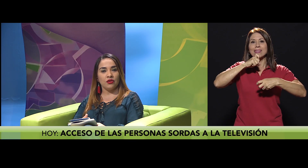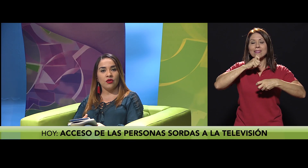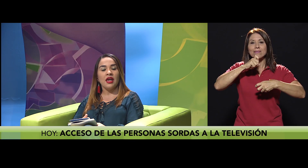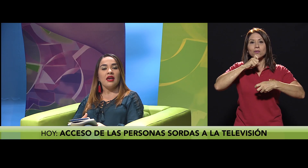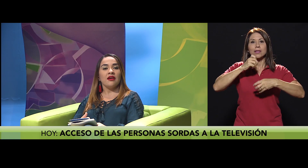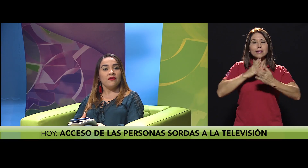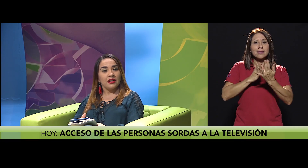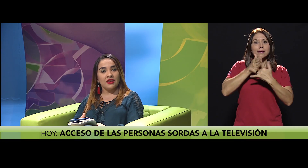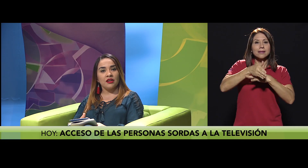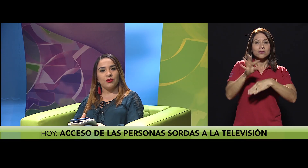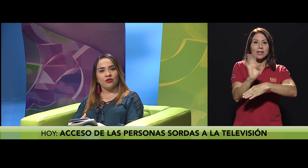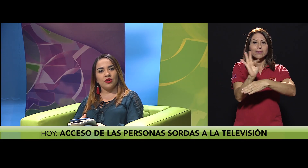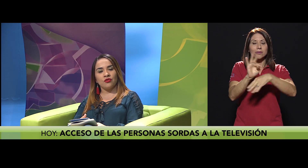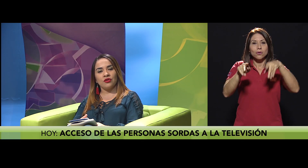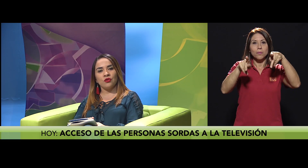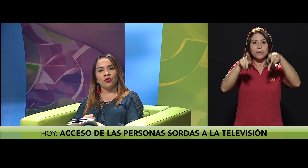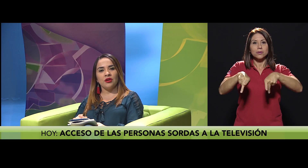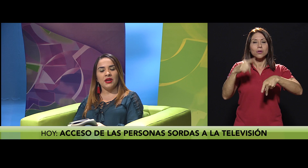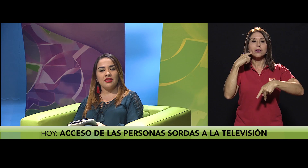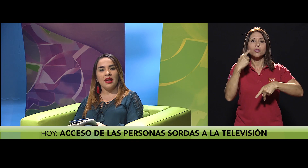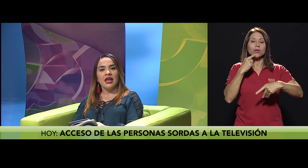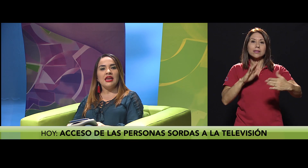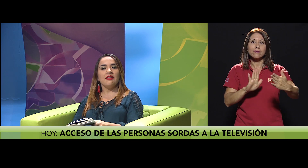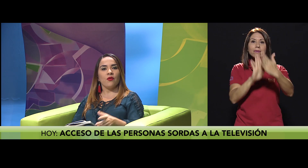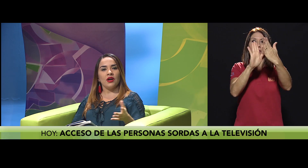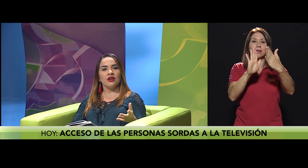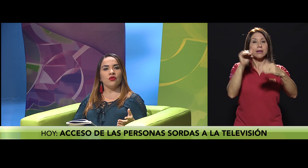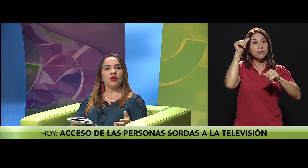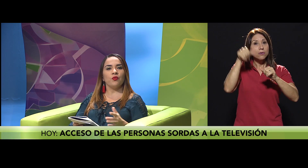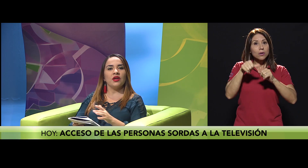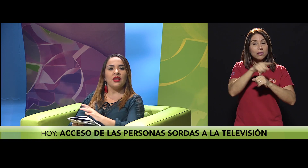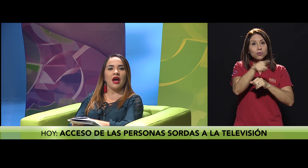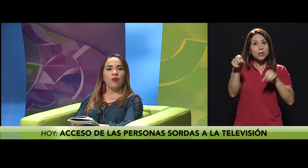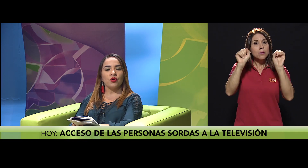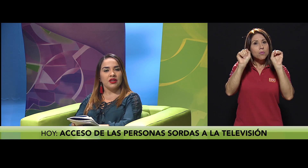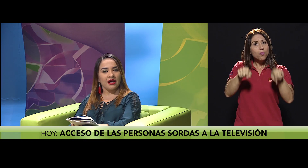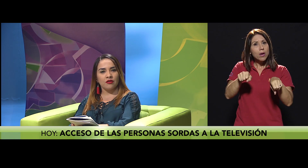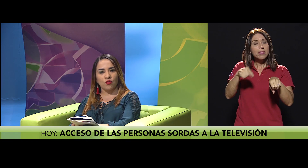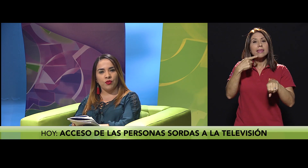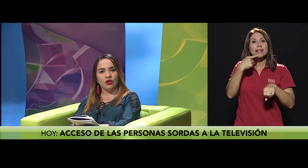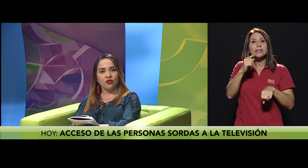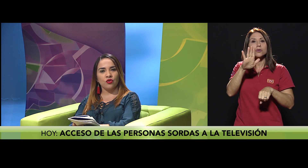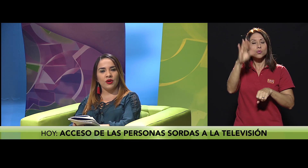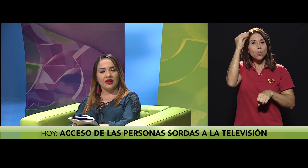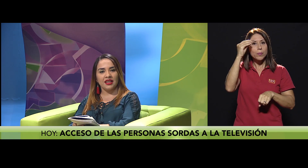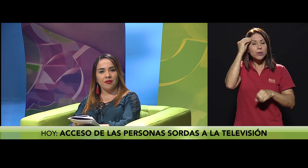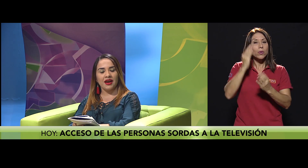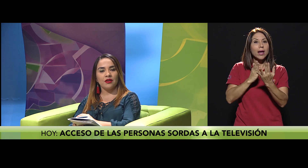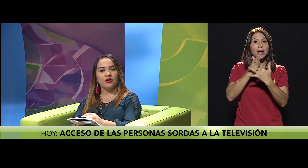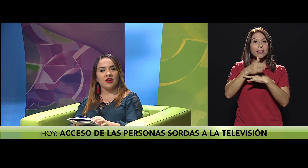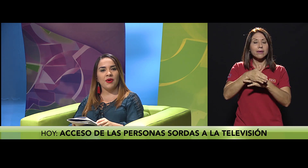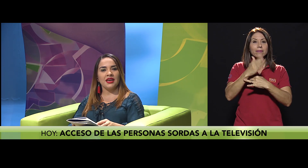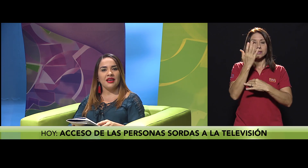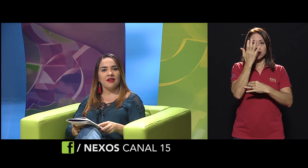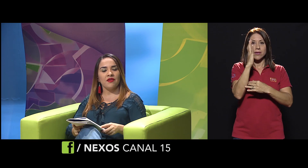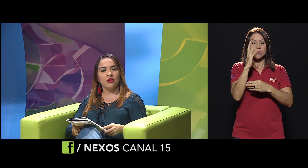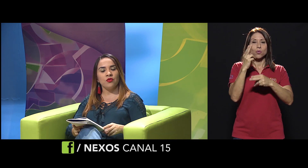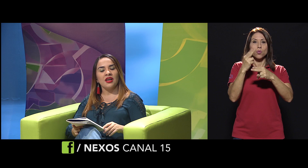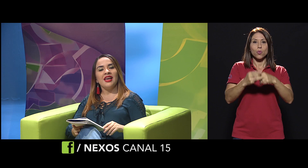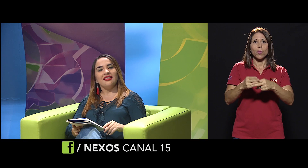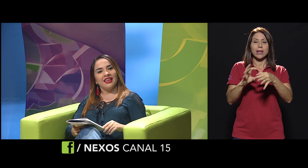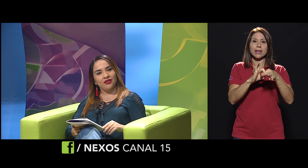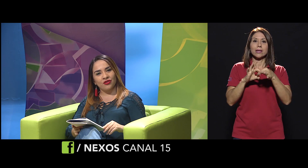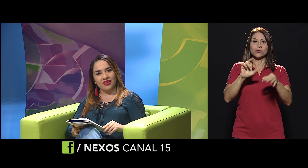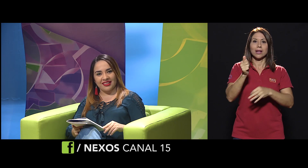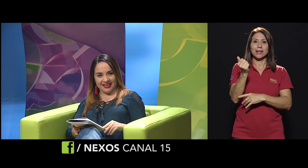la televisión que enfrentan las personas sordas justamente, y recuerde que usted puede aportar su opinión sobre el tema en nuestra página de